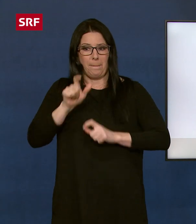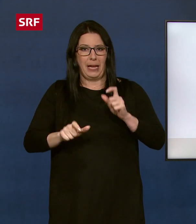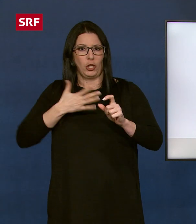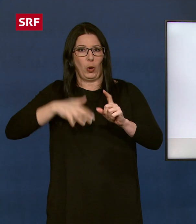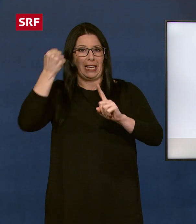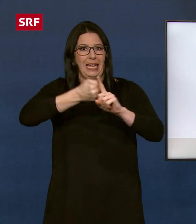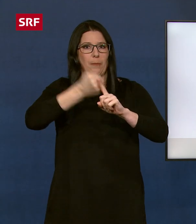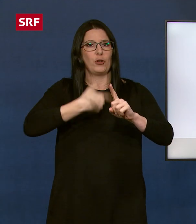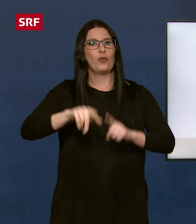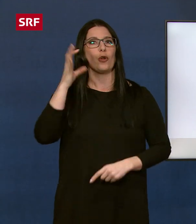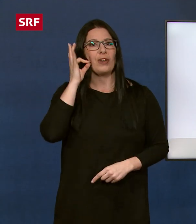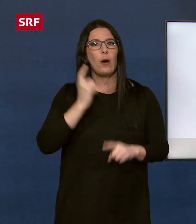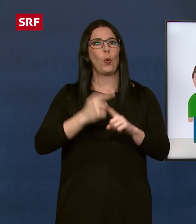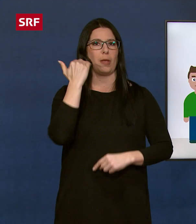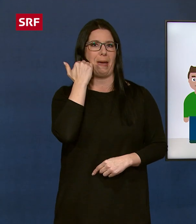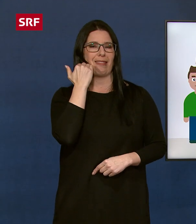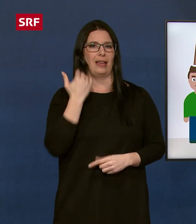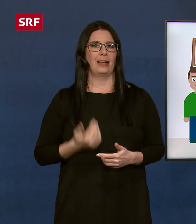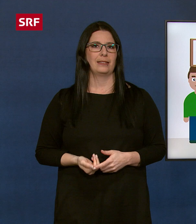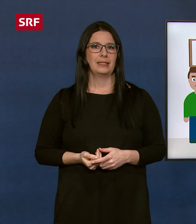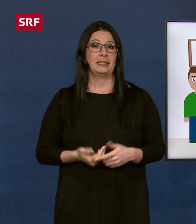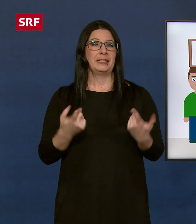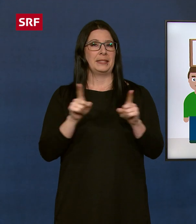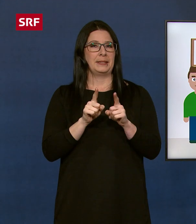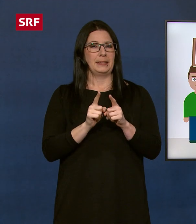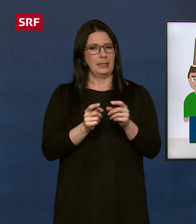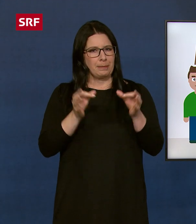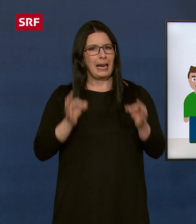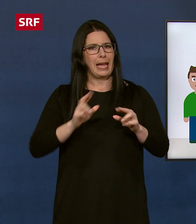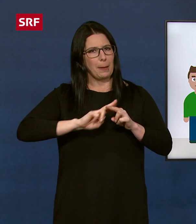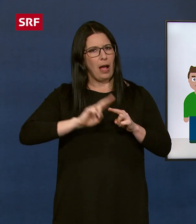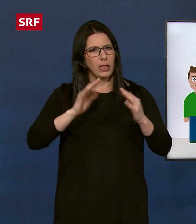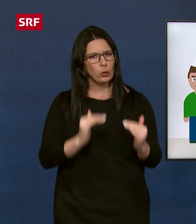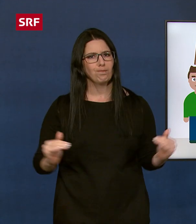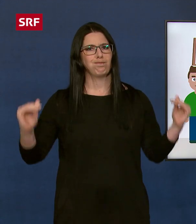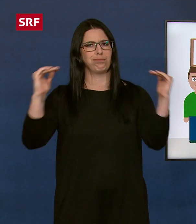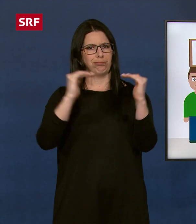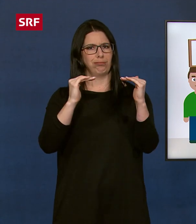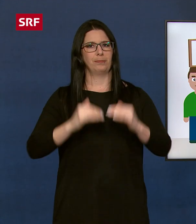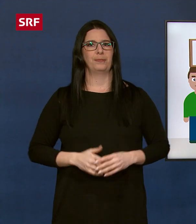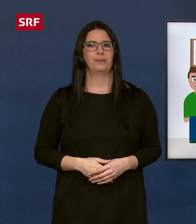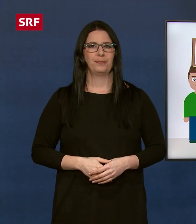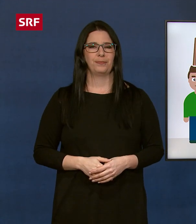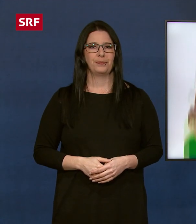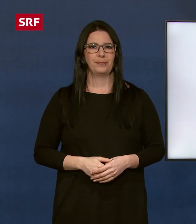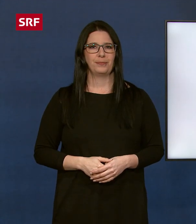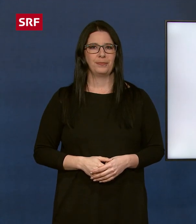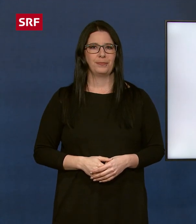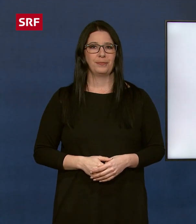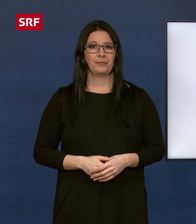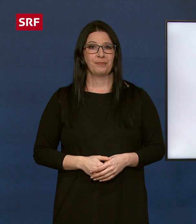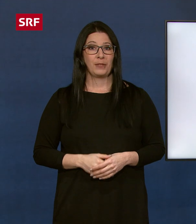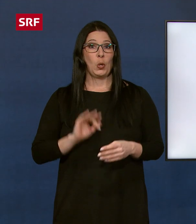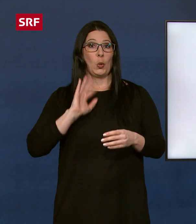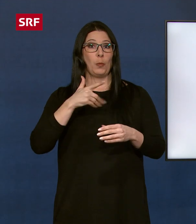Frauen und Mädchen ein. Sie sollen gegenüber Männern nicht schlechter behandelt oder benachteiligt werden. Seit